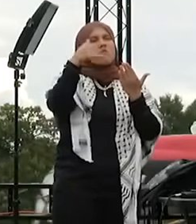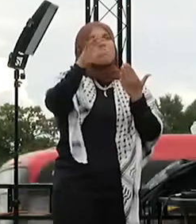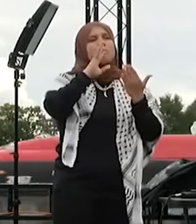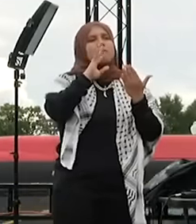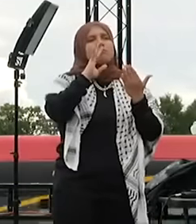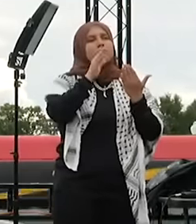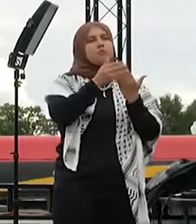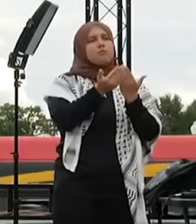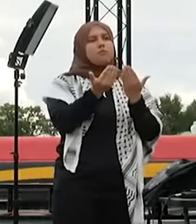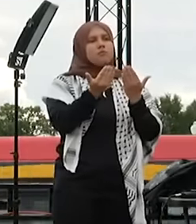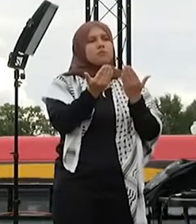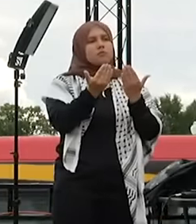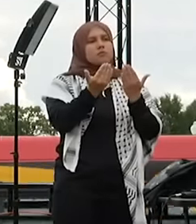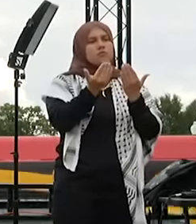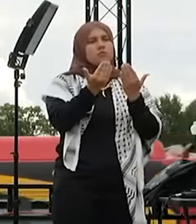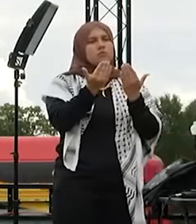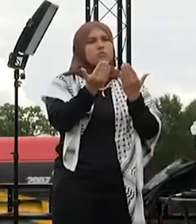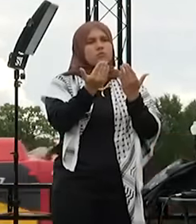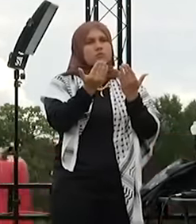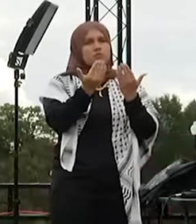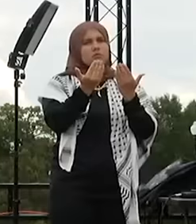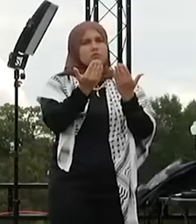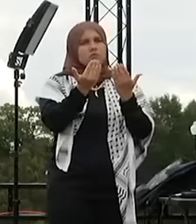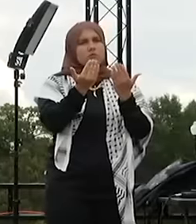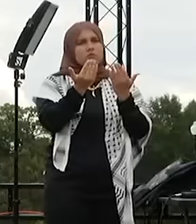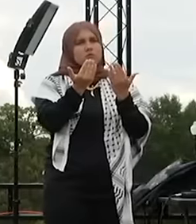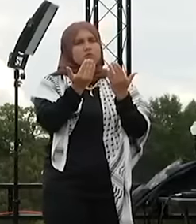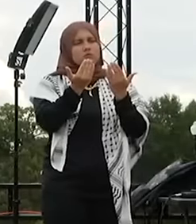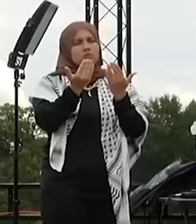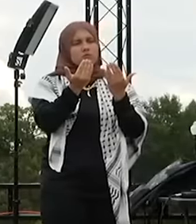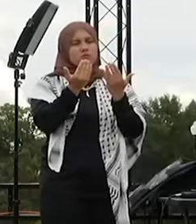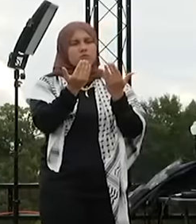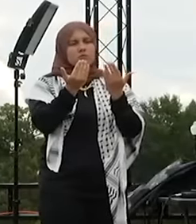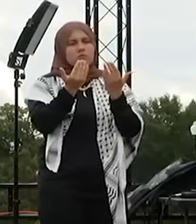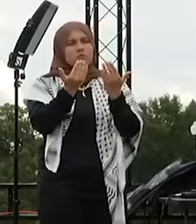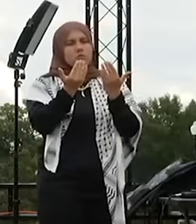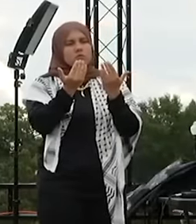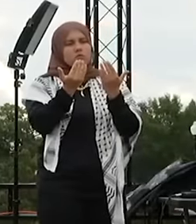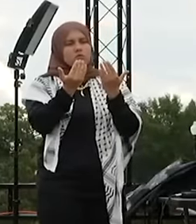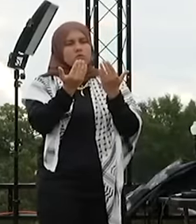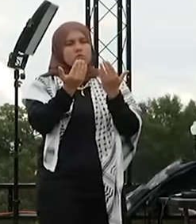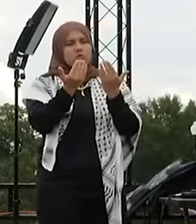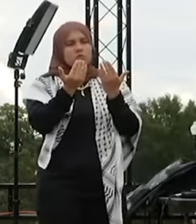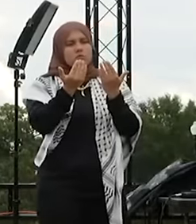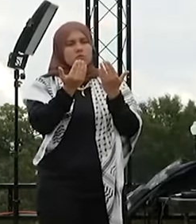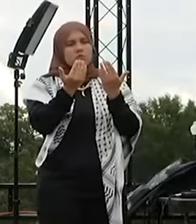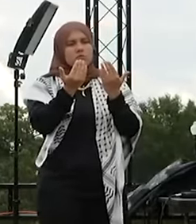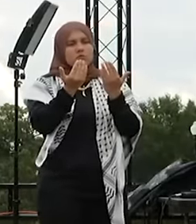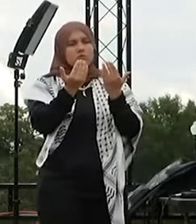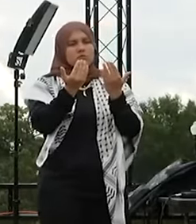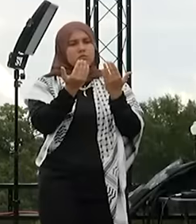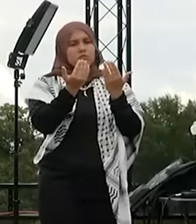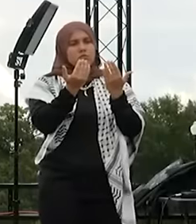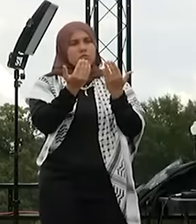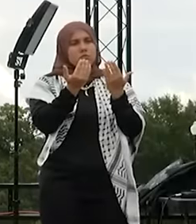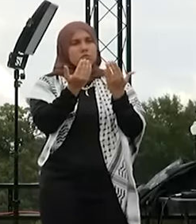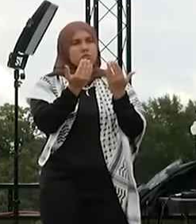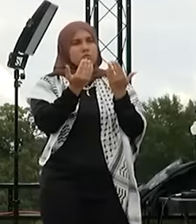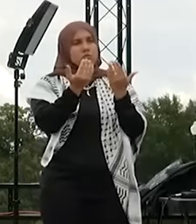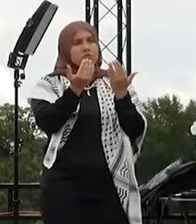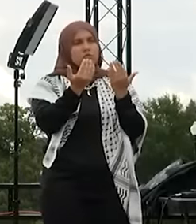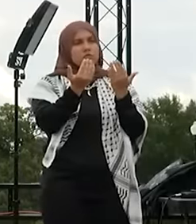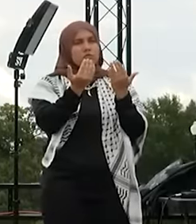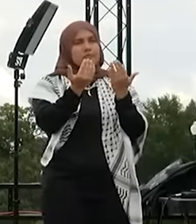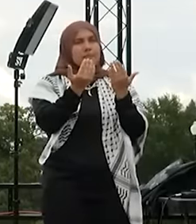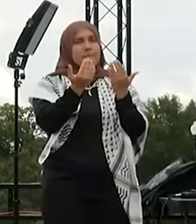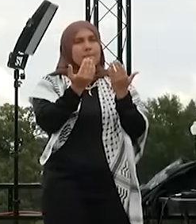أو أخطأنا. ربنا ولا تحمل علينا إصرا كما حملته على الذين من قبلنا. ربنا ولا تحملنا ما لا طاقة لنا